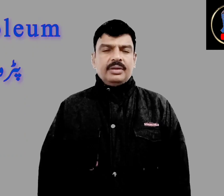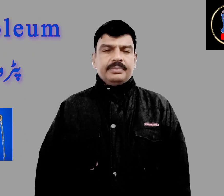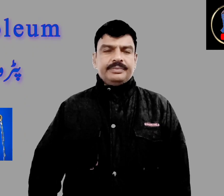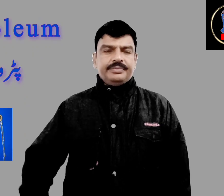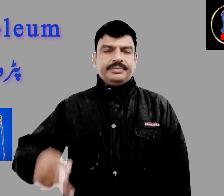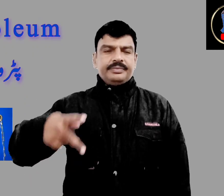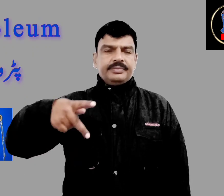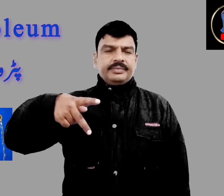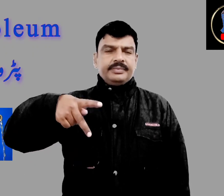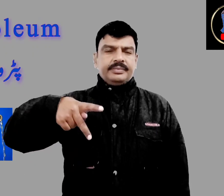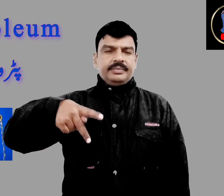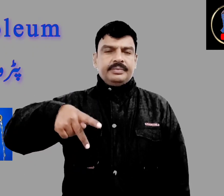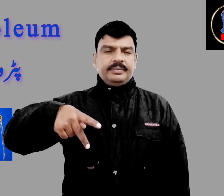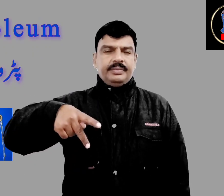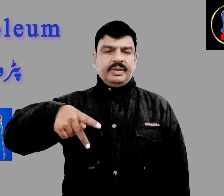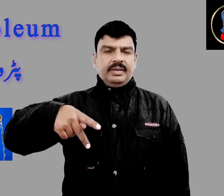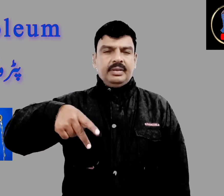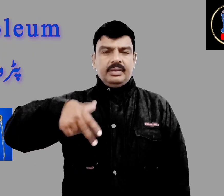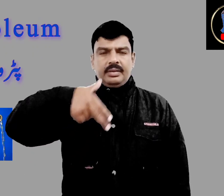पेट्रोलियम। पी